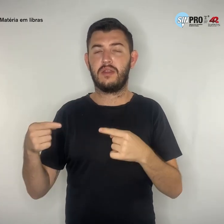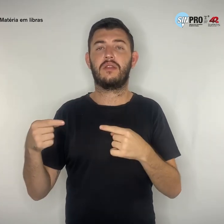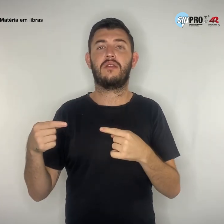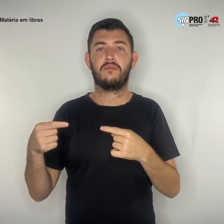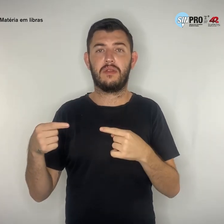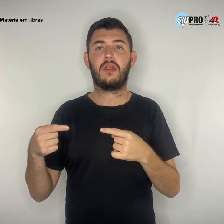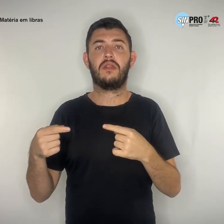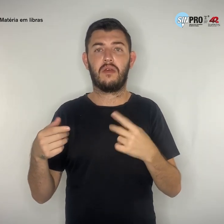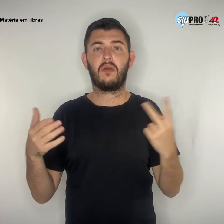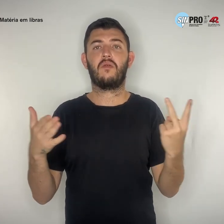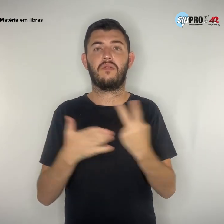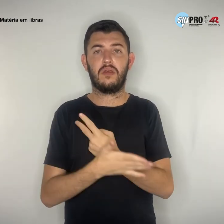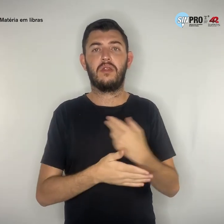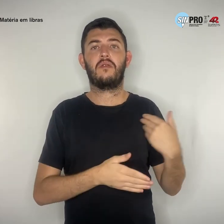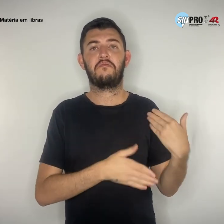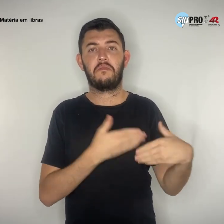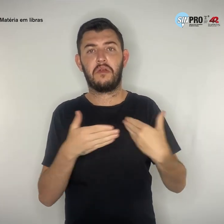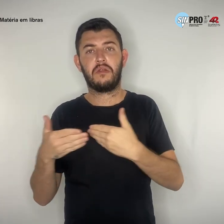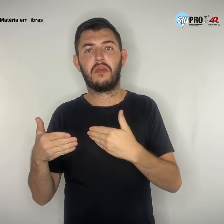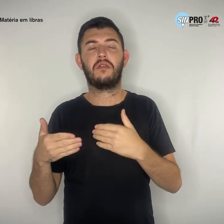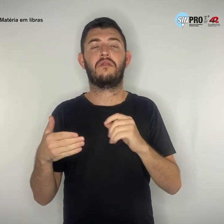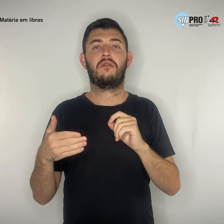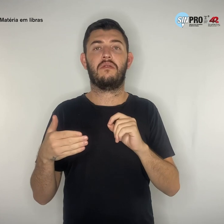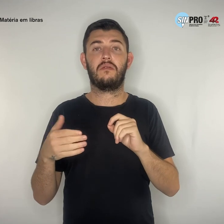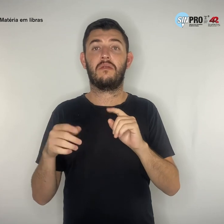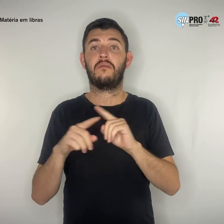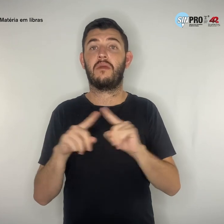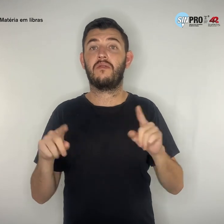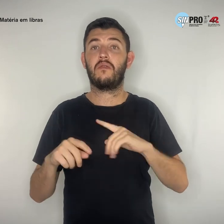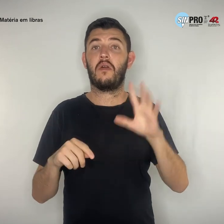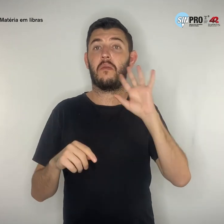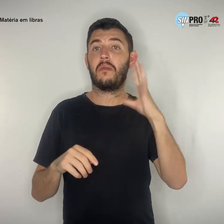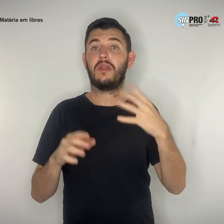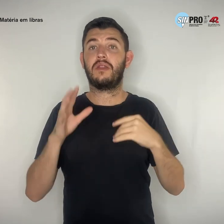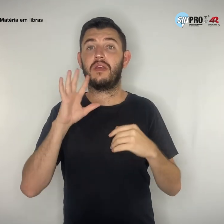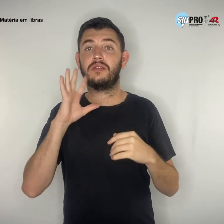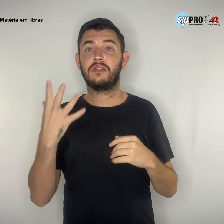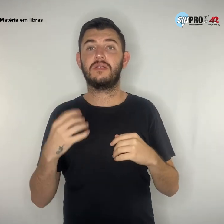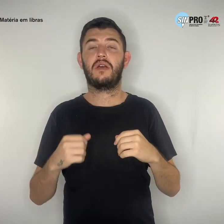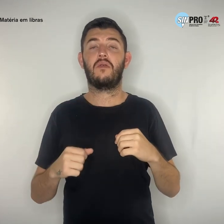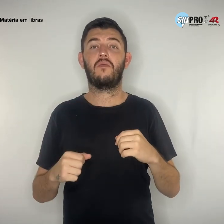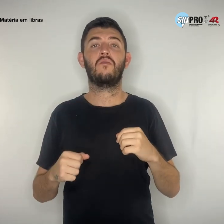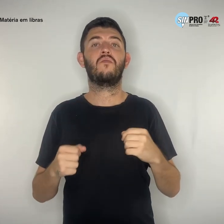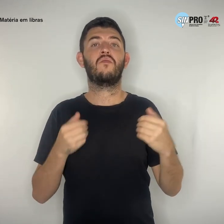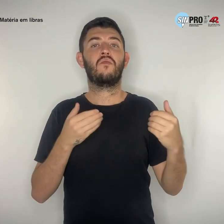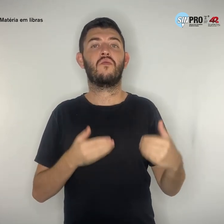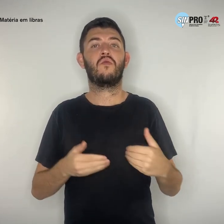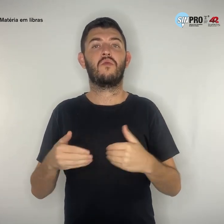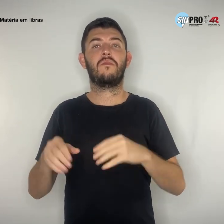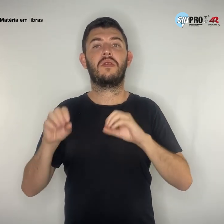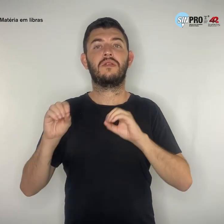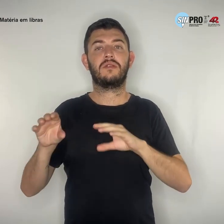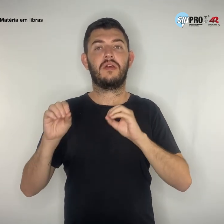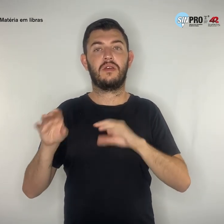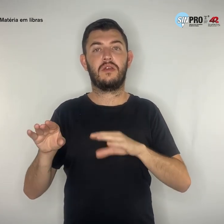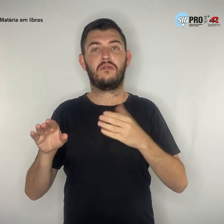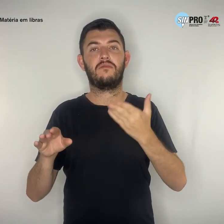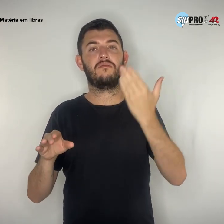necessárias. Foi uma decisão unilateral do Ministério da Educação à época.